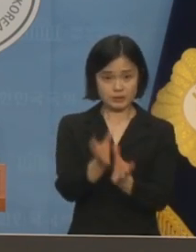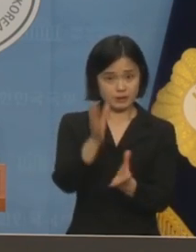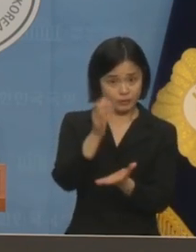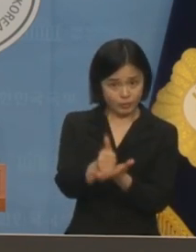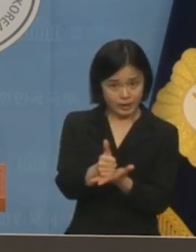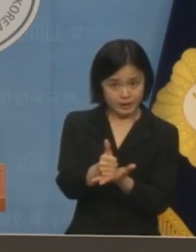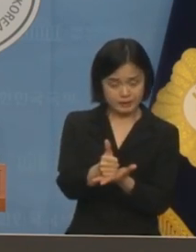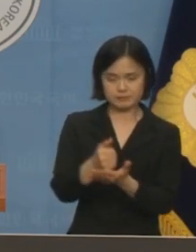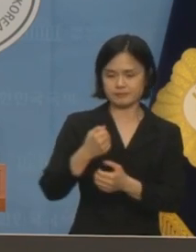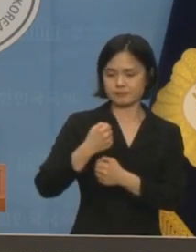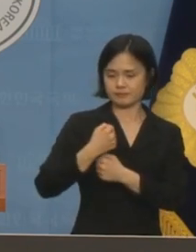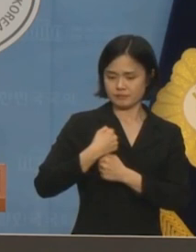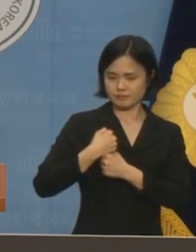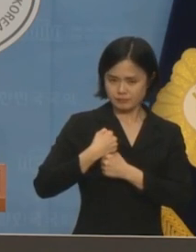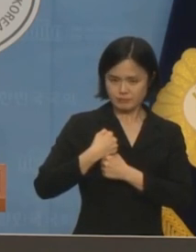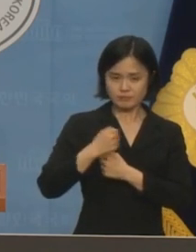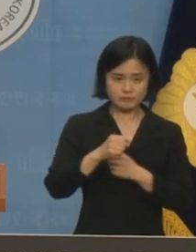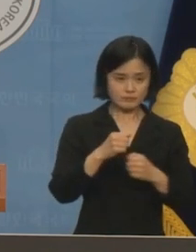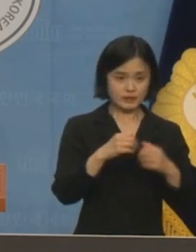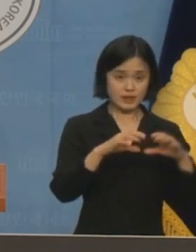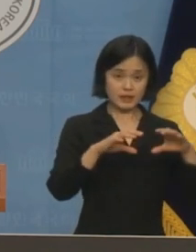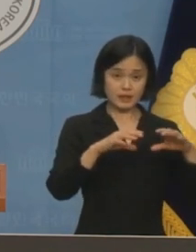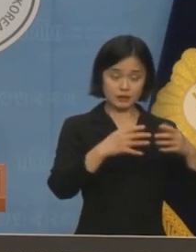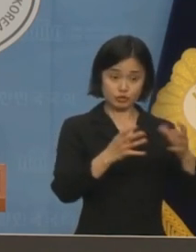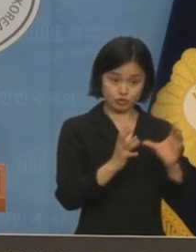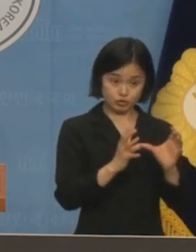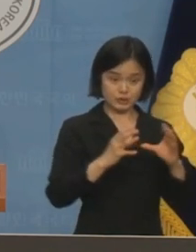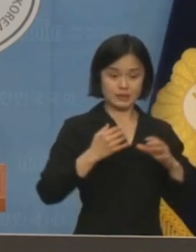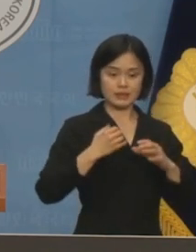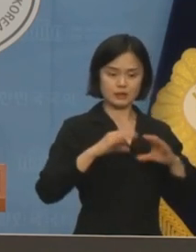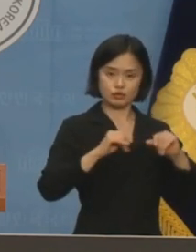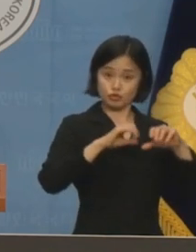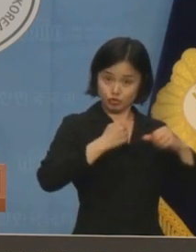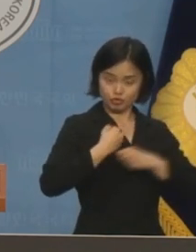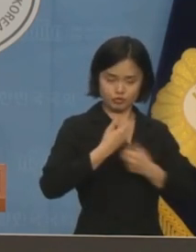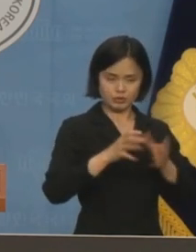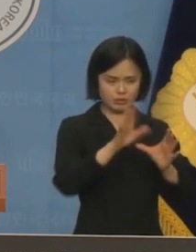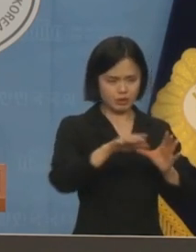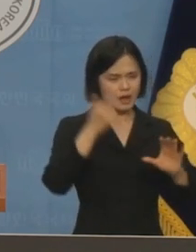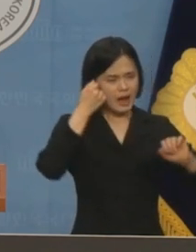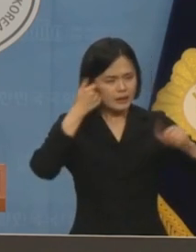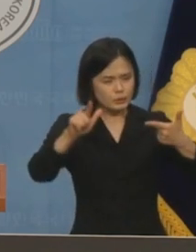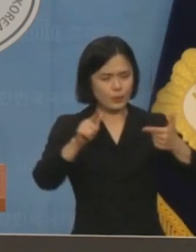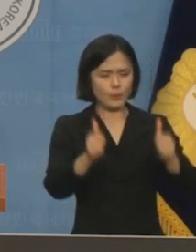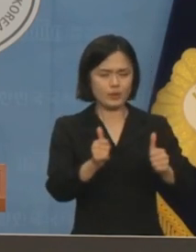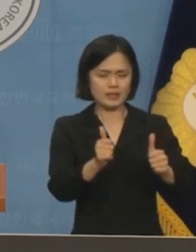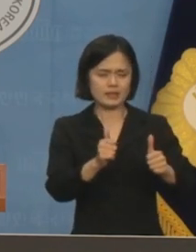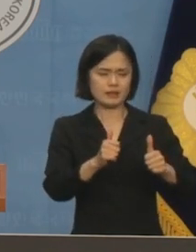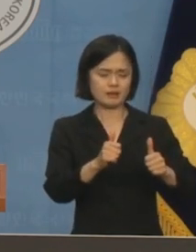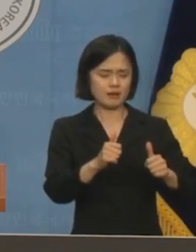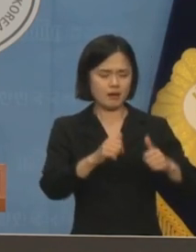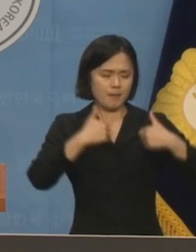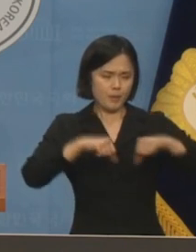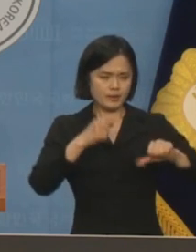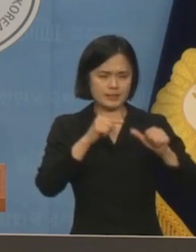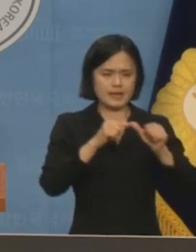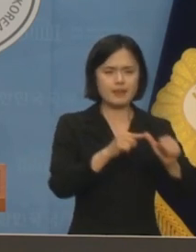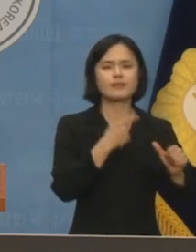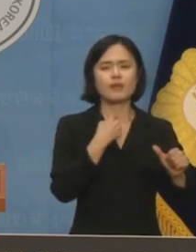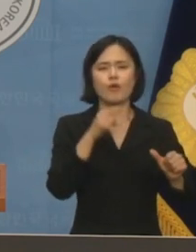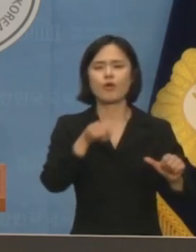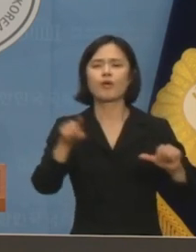지휘한 점이다. 이는 다수 국민의 여론과 배치되는 결정이며 삼심제를 원칙으로 하는 대한민국 전시가